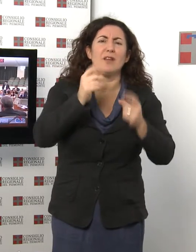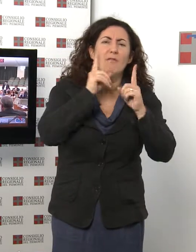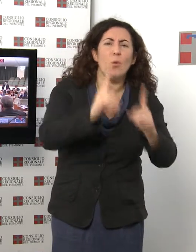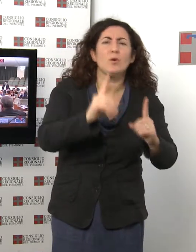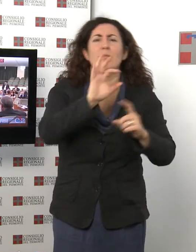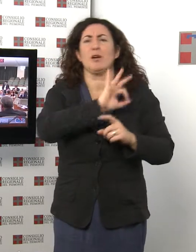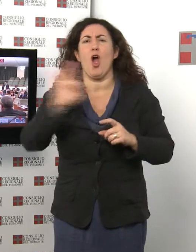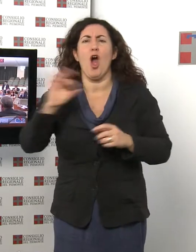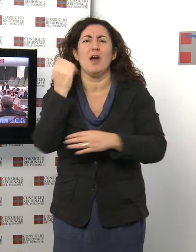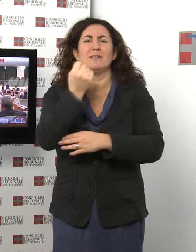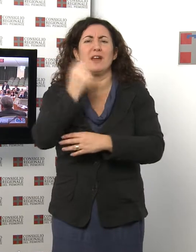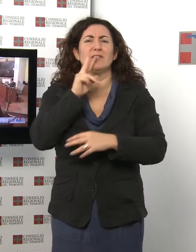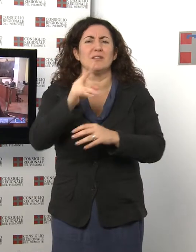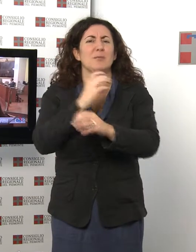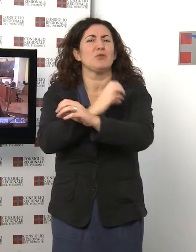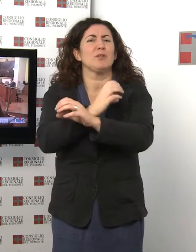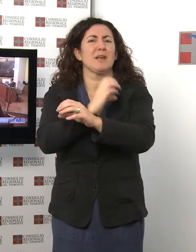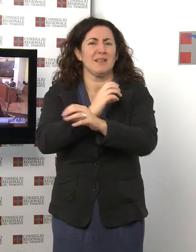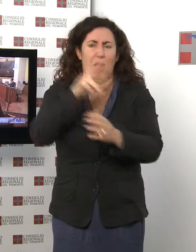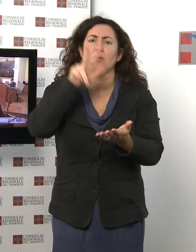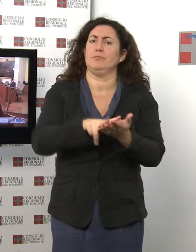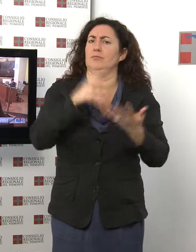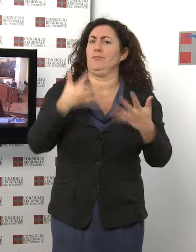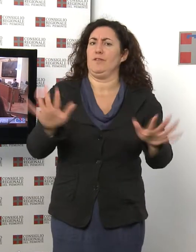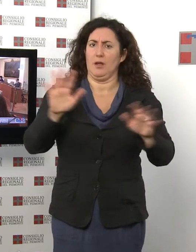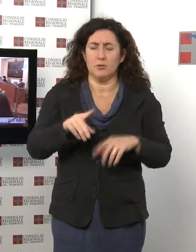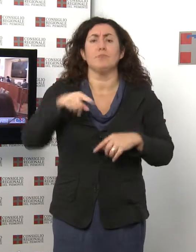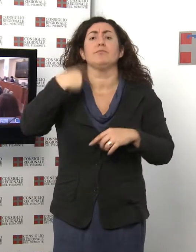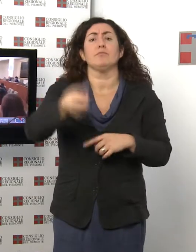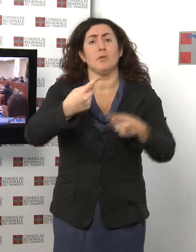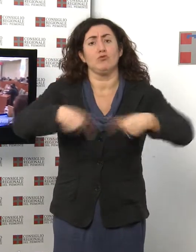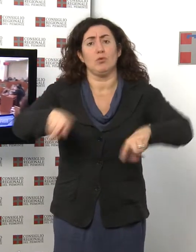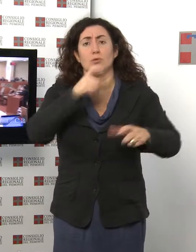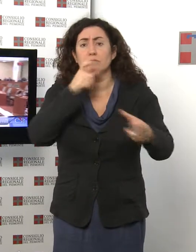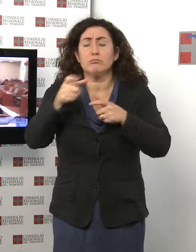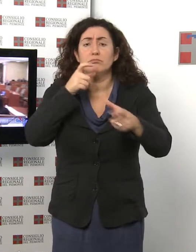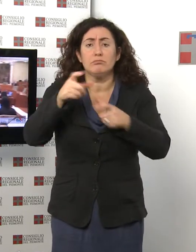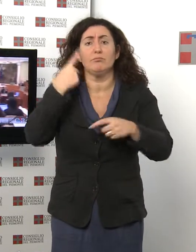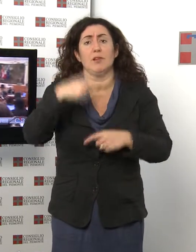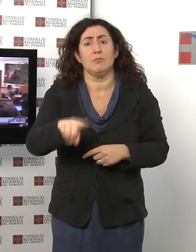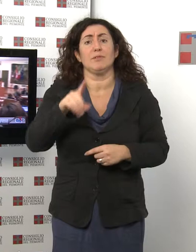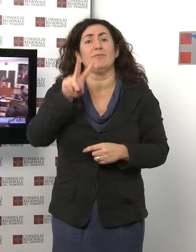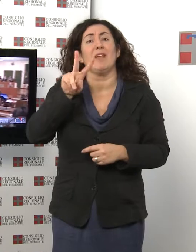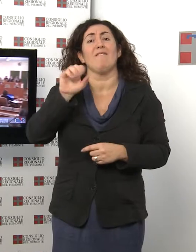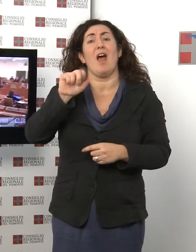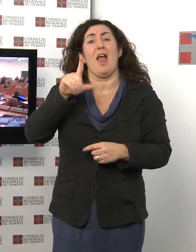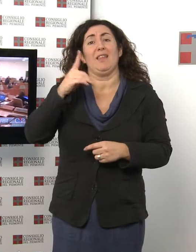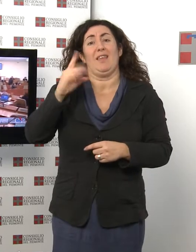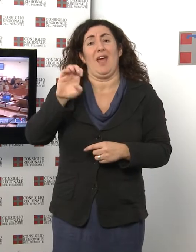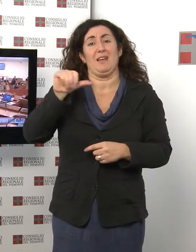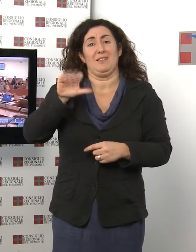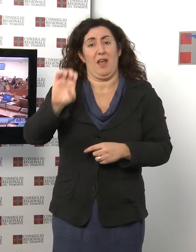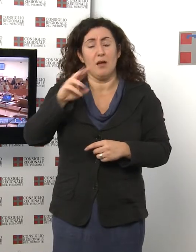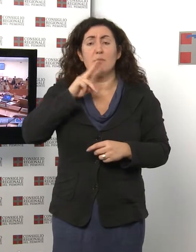servizi necroscopici e cimiteriali. Poi la Giunta ha svolto una comunicazione sul nosocomio valdese. Nel pomeriggio, dopo il dibattito sul